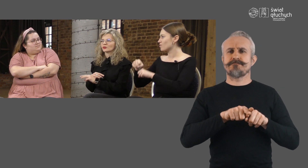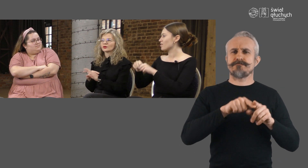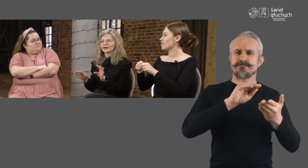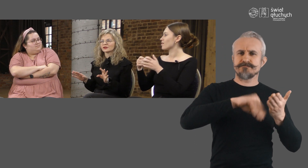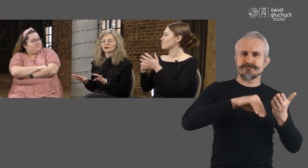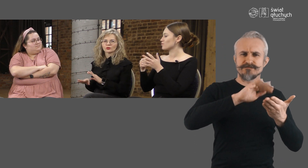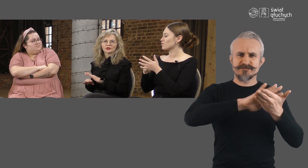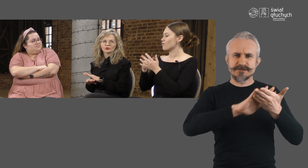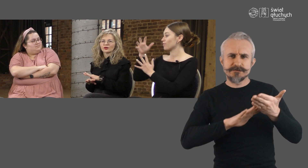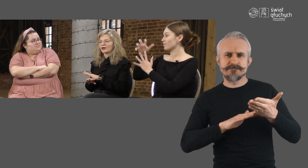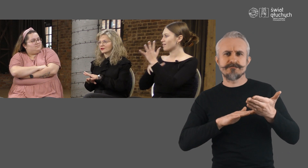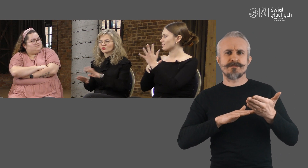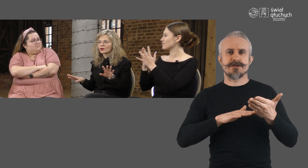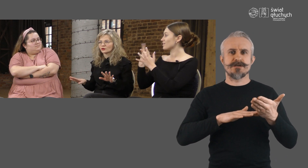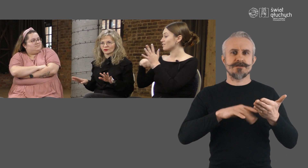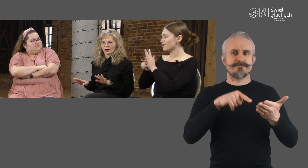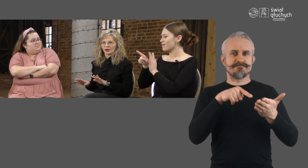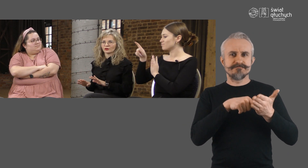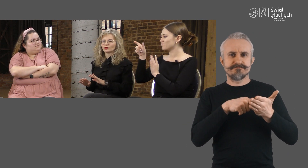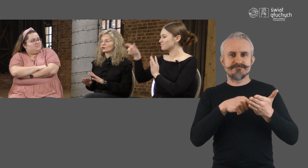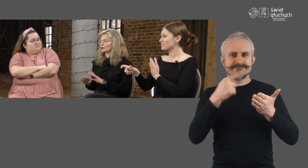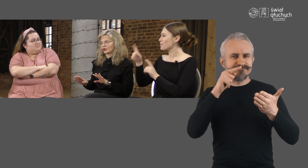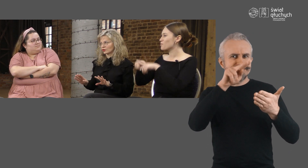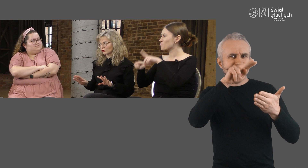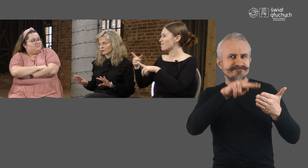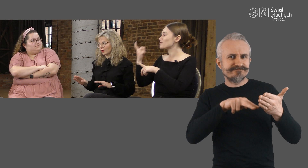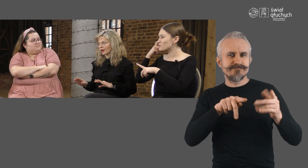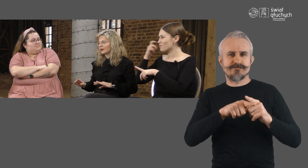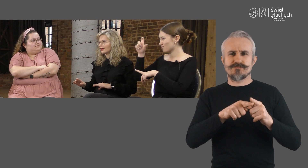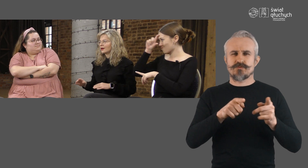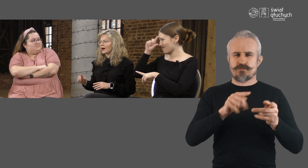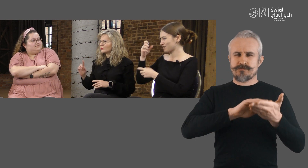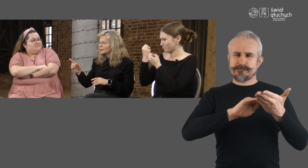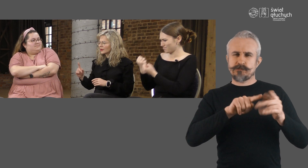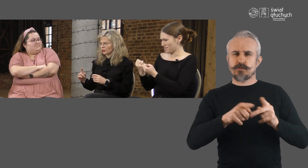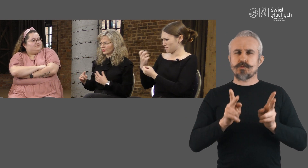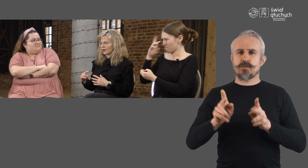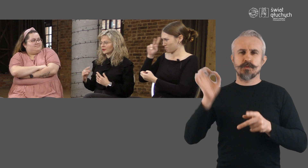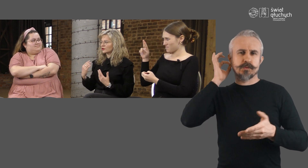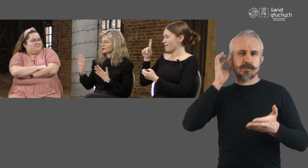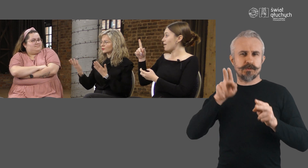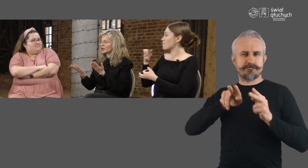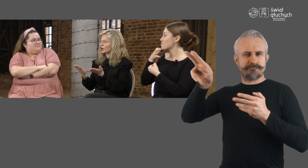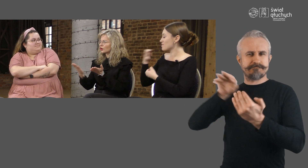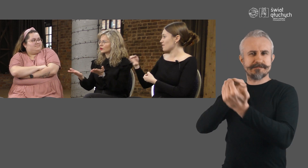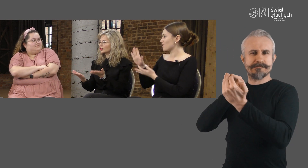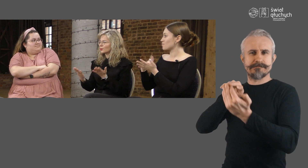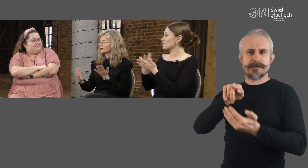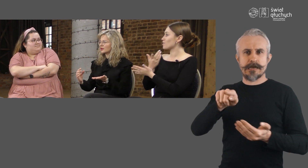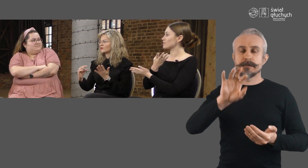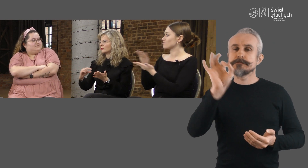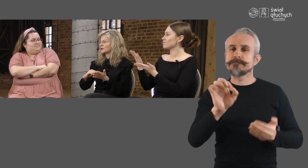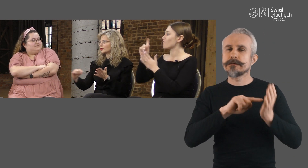to są teksty, które są dla zwykłego człowieka trudne do zrozumienia. Ale mam jedno pytanie, czy na przykład